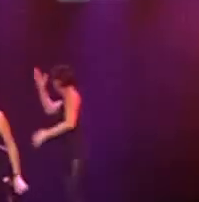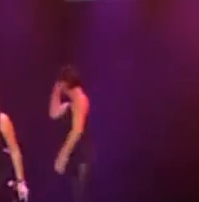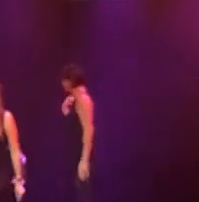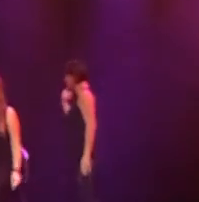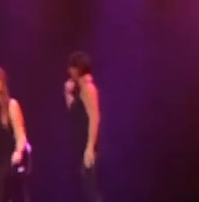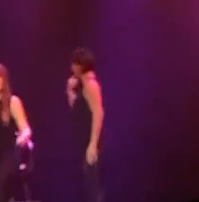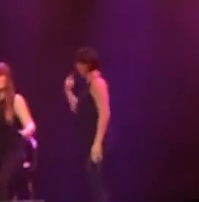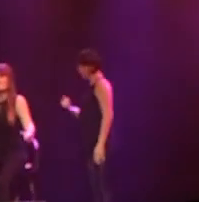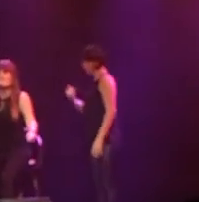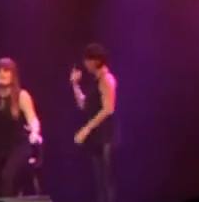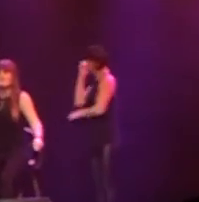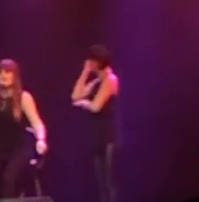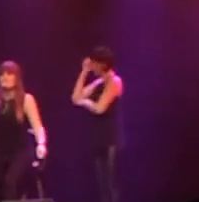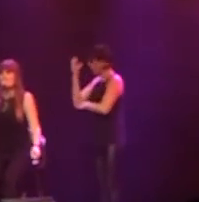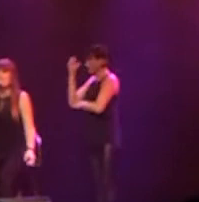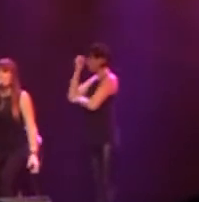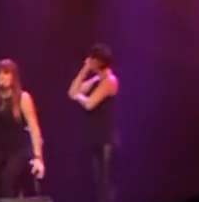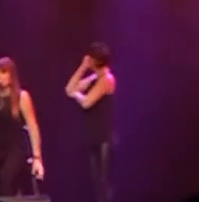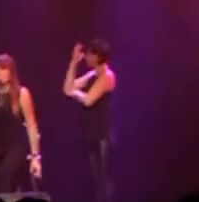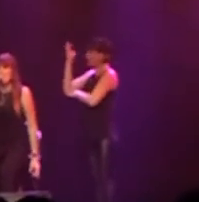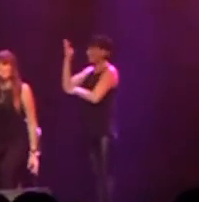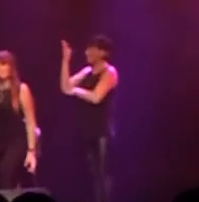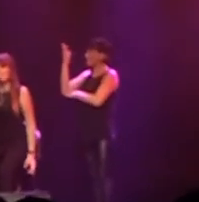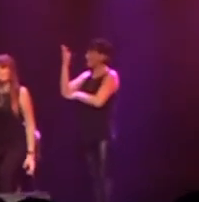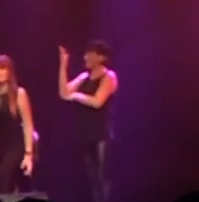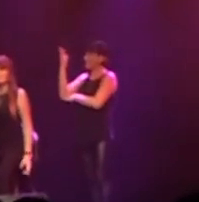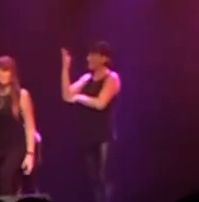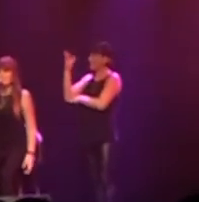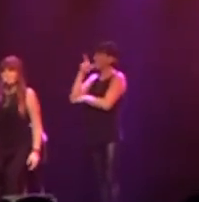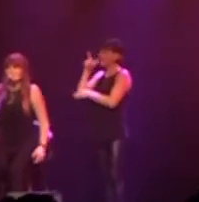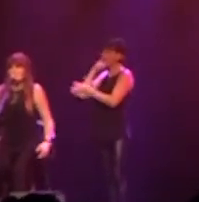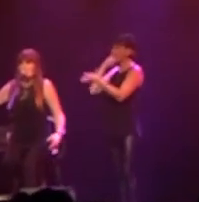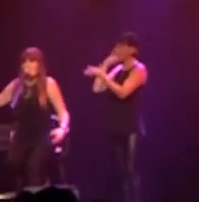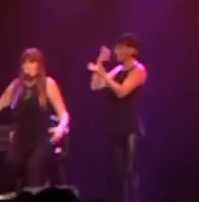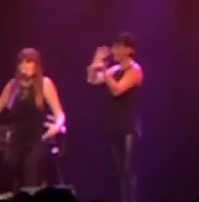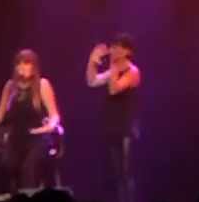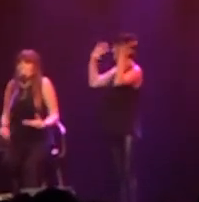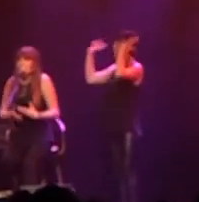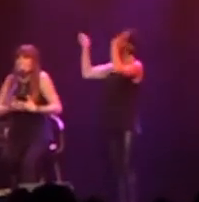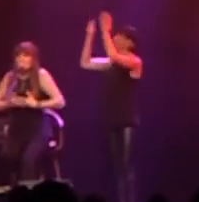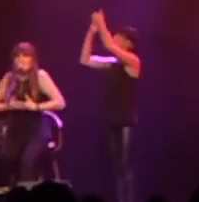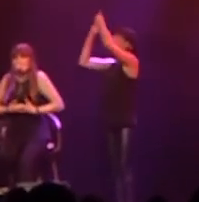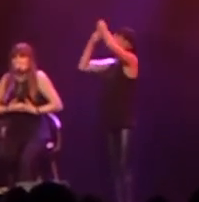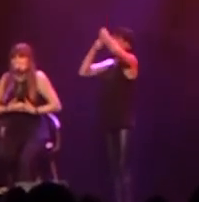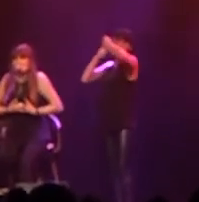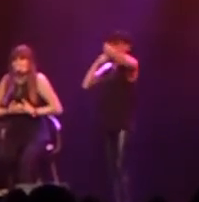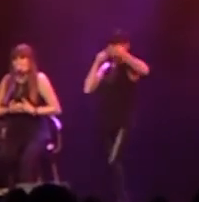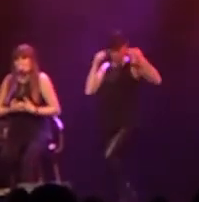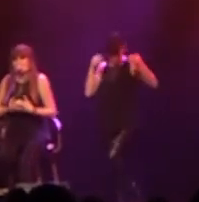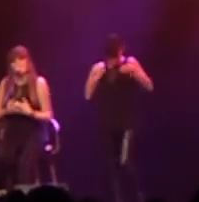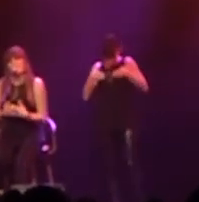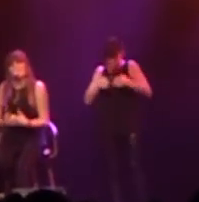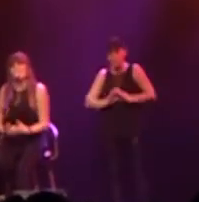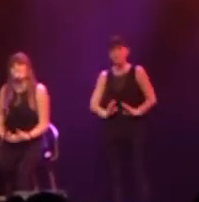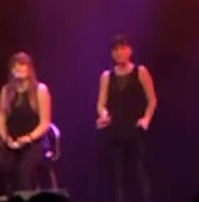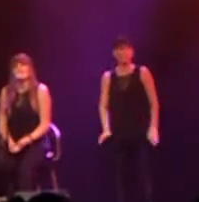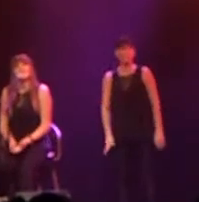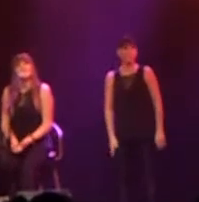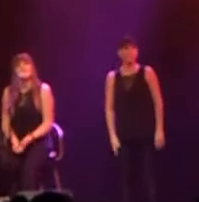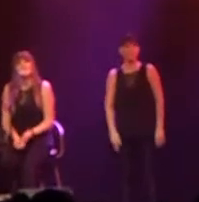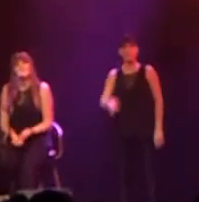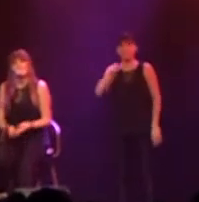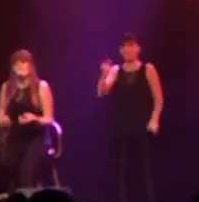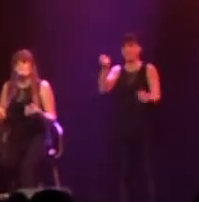ambición. Antes vivían de profetas y ahora el éxito es su